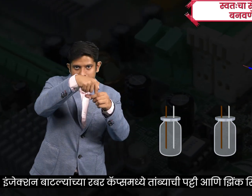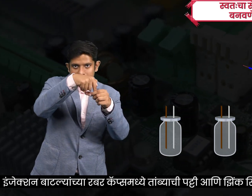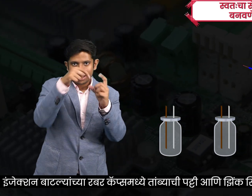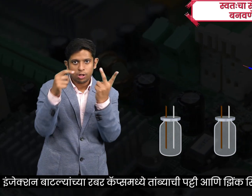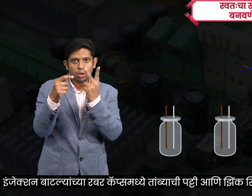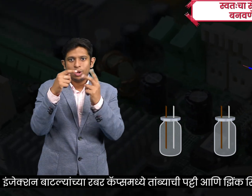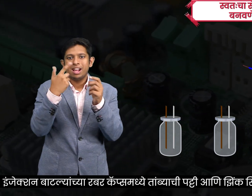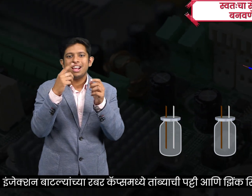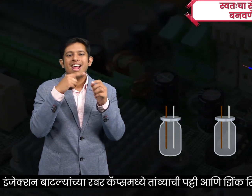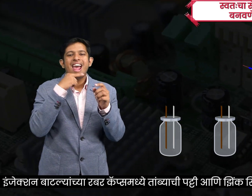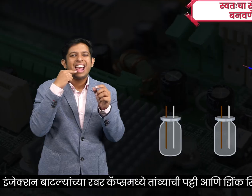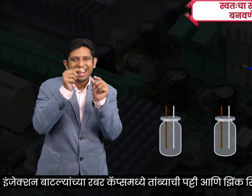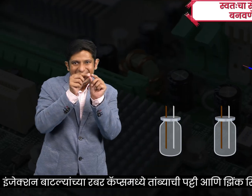स्ट्रिप स्वतंत्रपणे घाला.